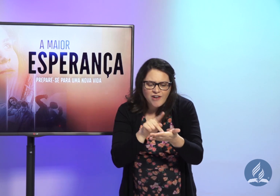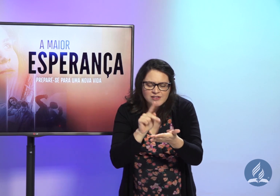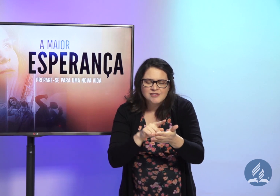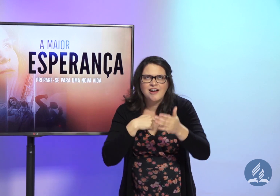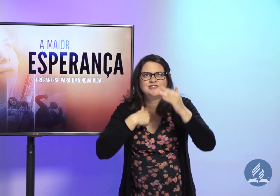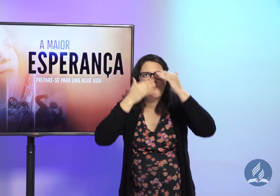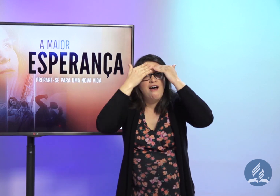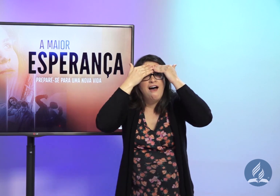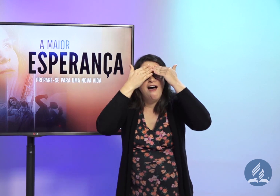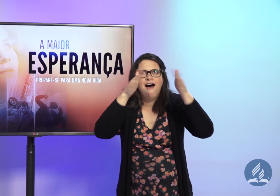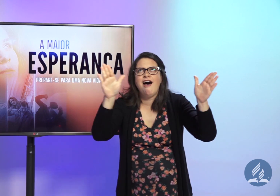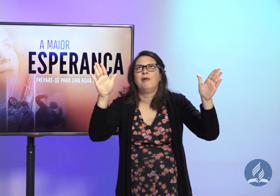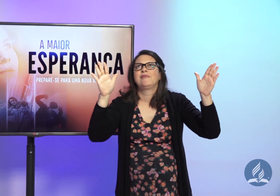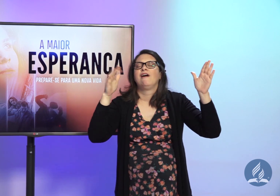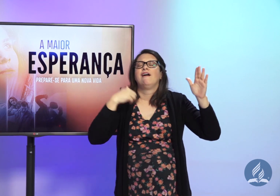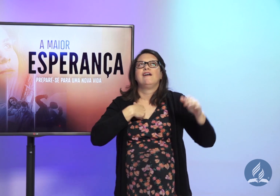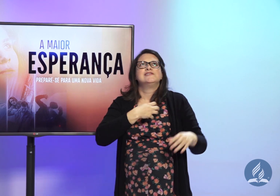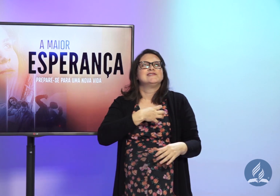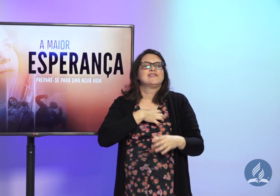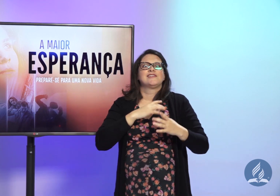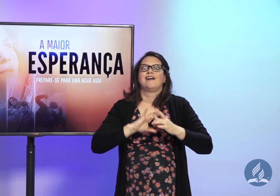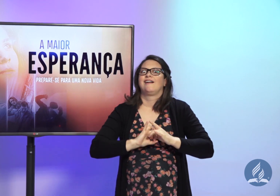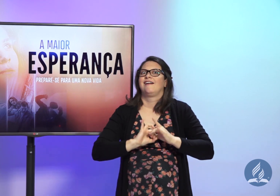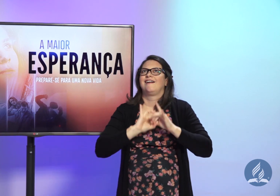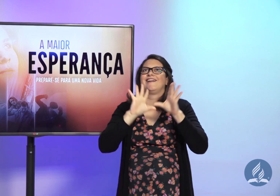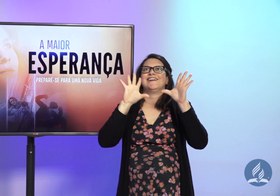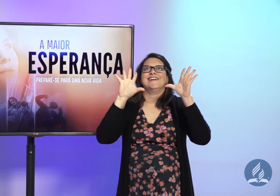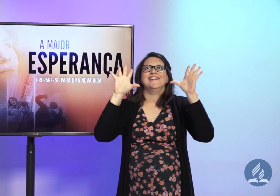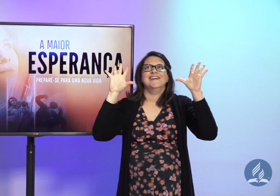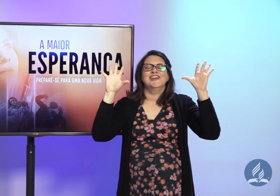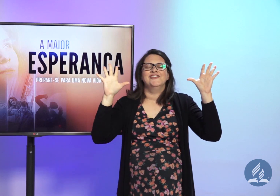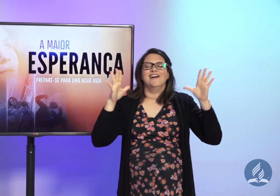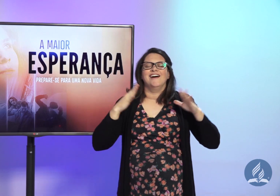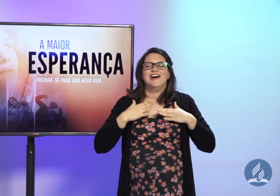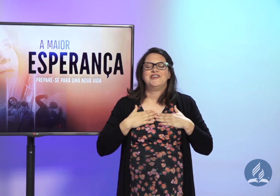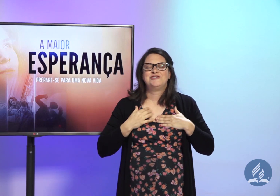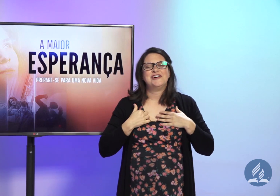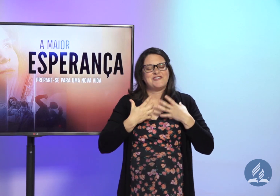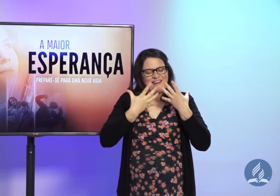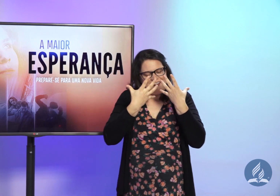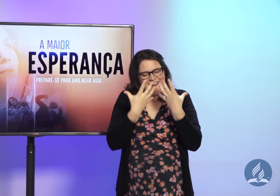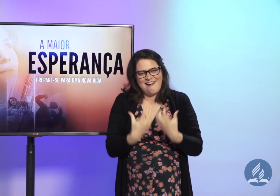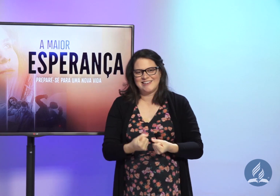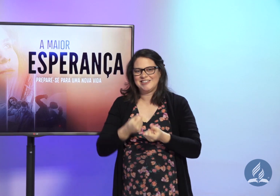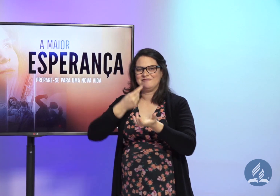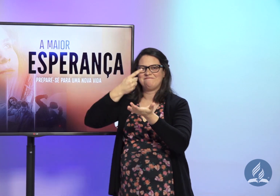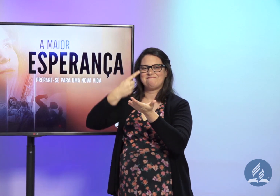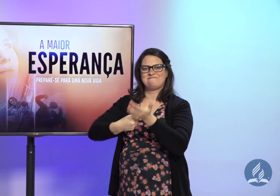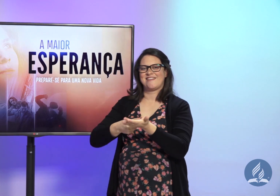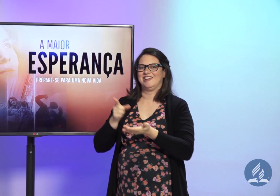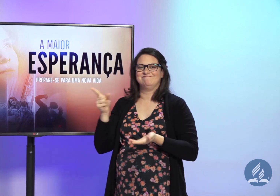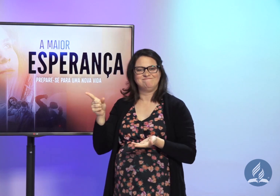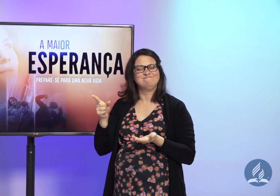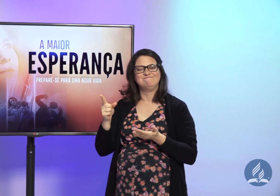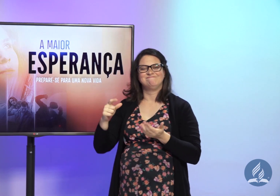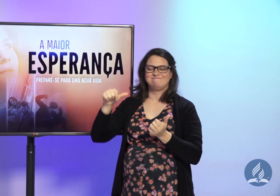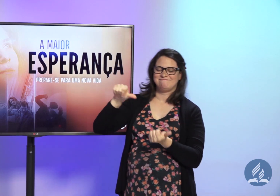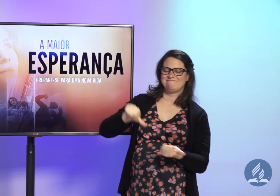A verdade trouxe liberdade, trouxe discernimento para a vida dessa pessoa. E ele então decidiu